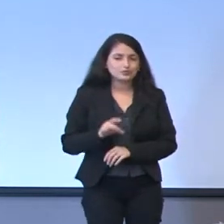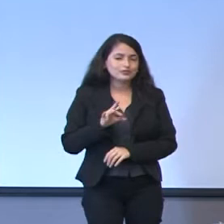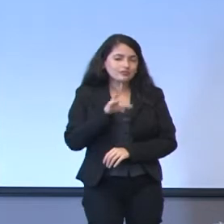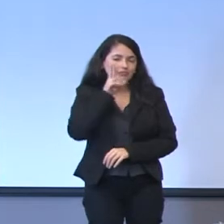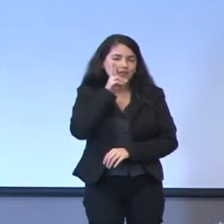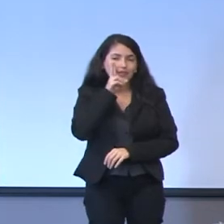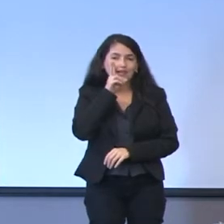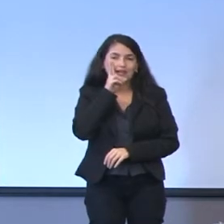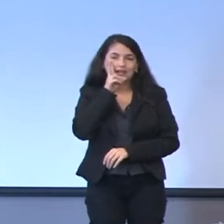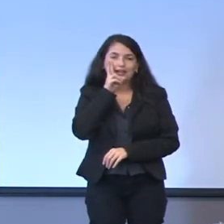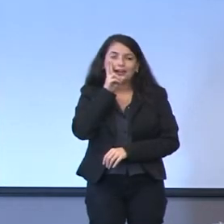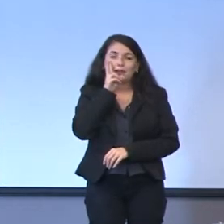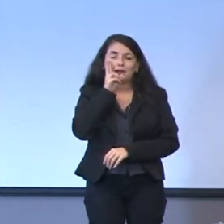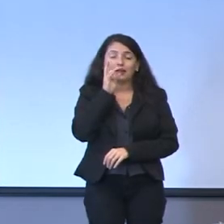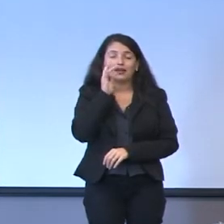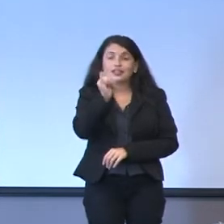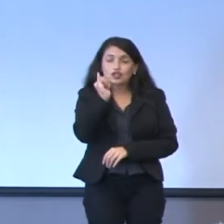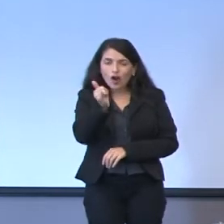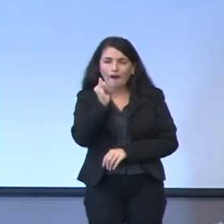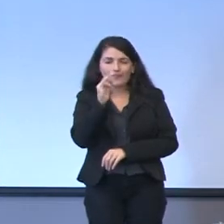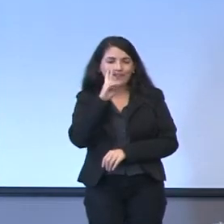relato dramático, enfim,